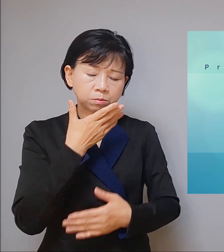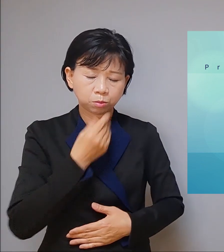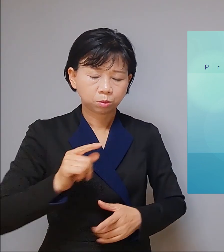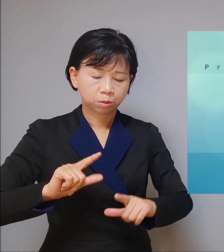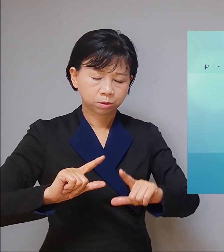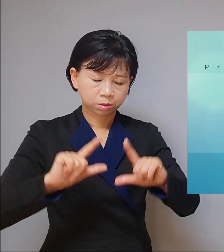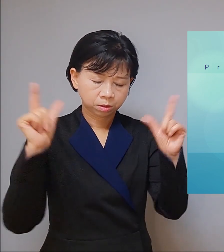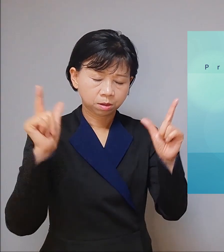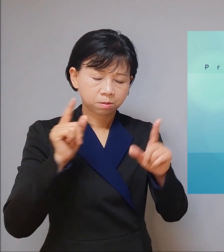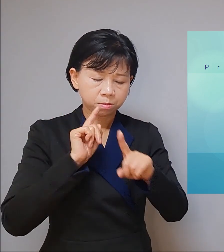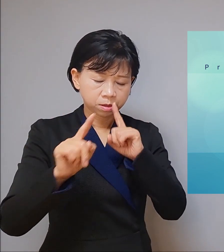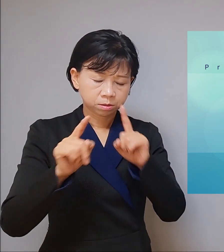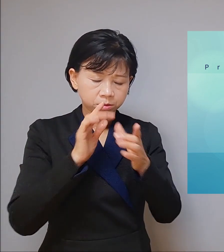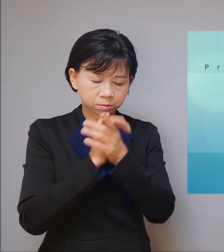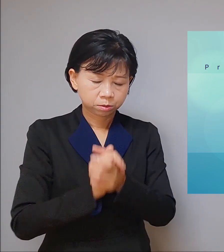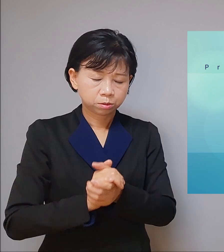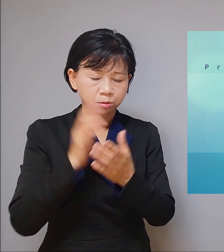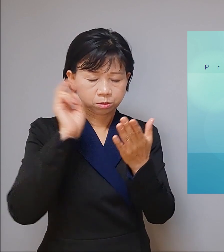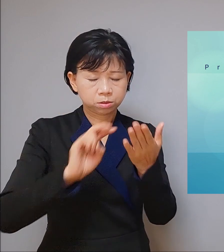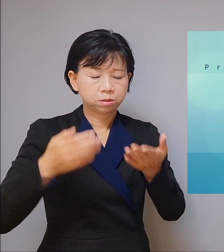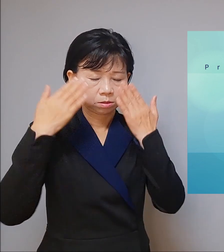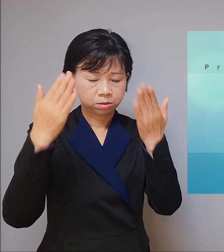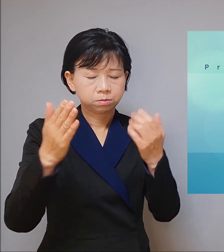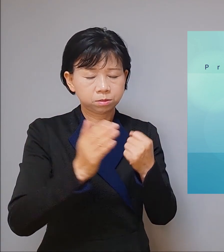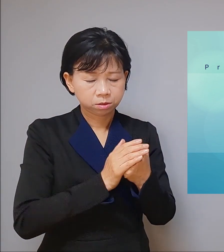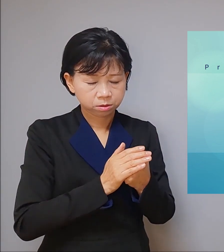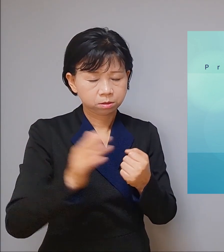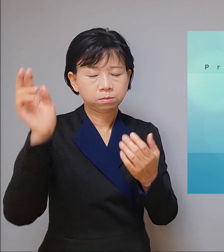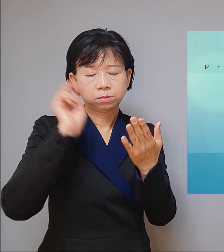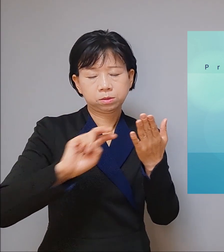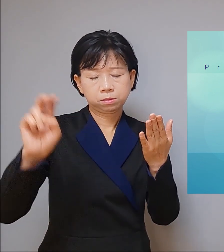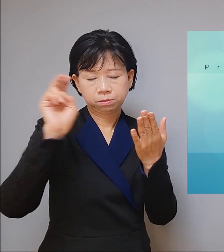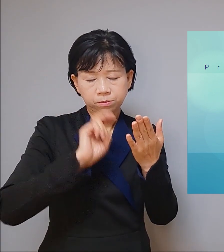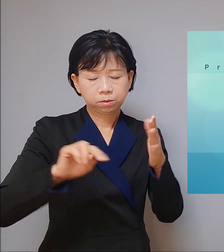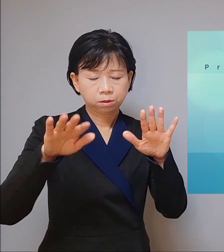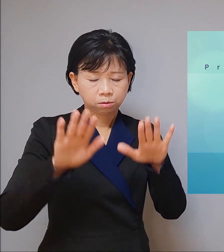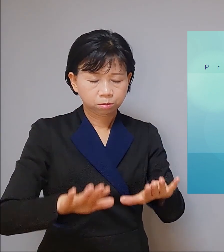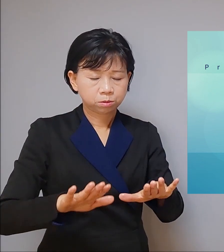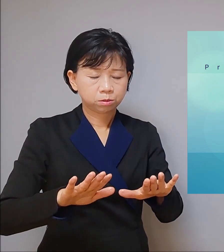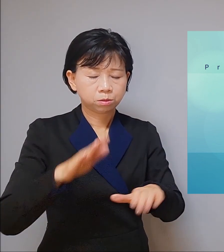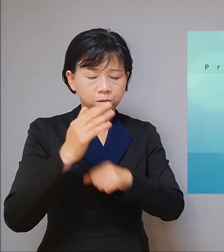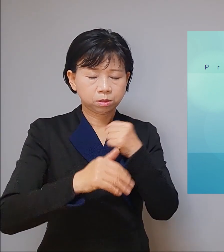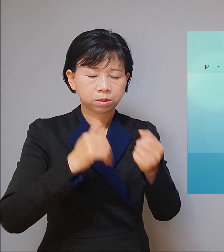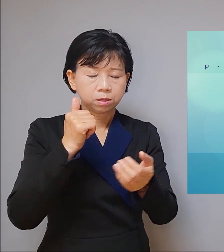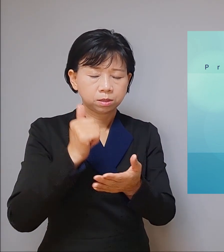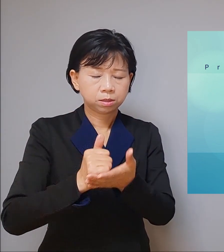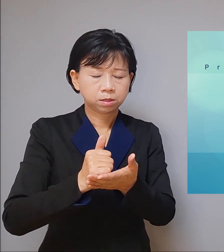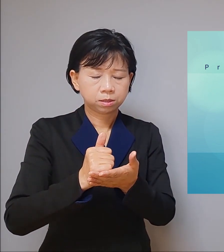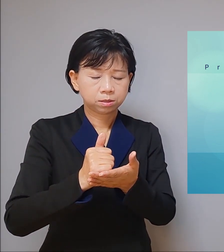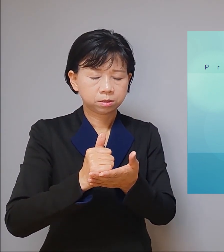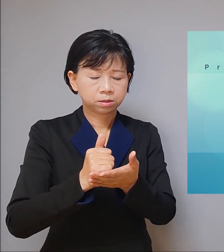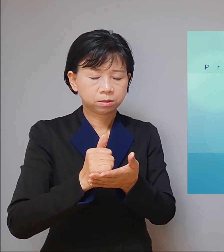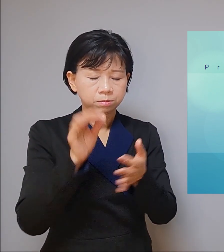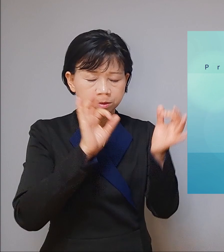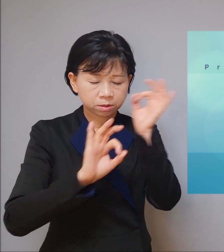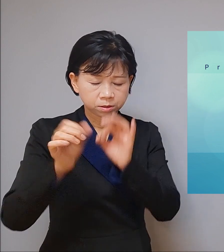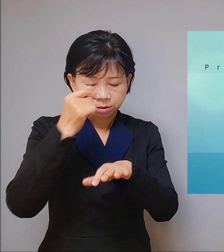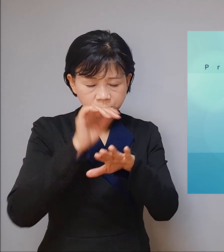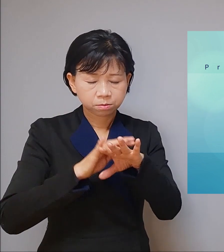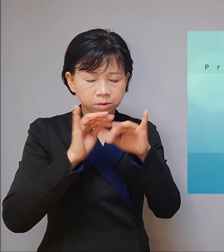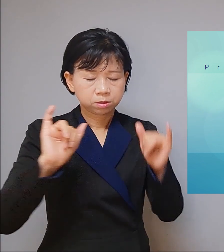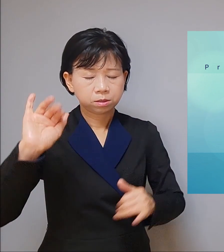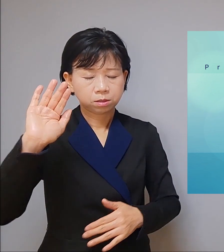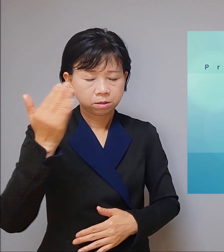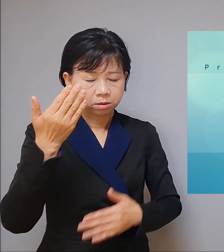말씀과 기도로 하나님을 찬송하게 하시니 감사합니다. 오늘 또 하나님이 찾으시는 그 한 사람 예배자가